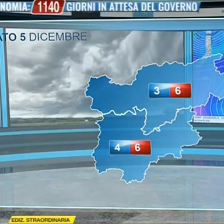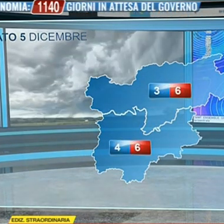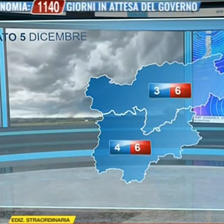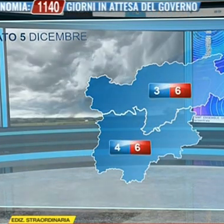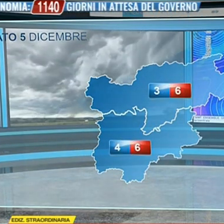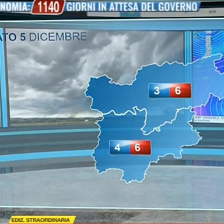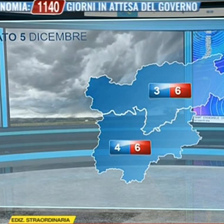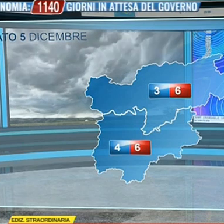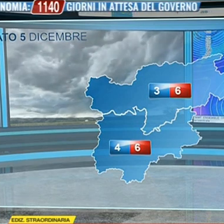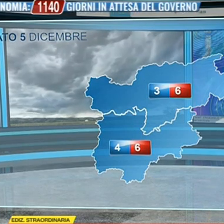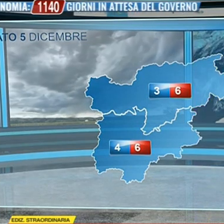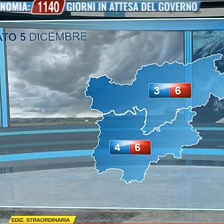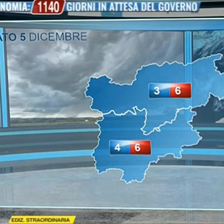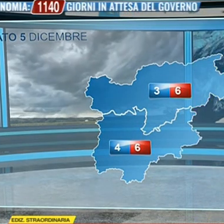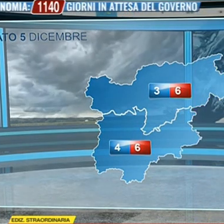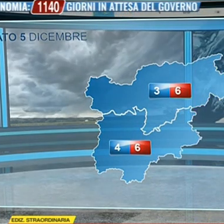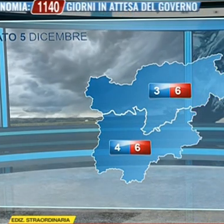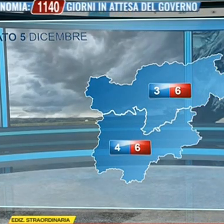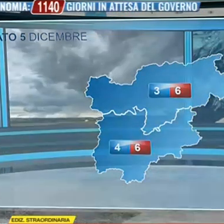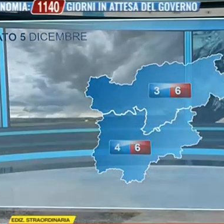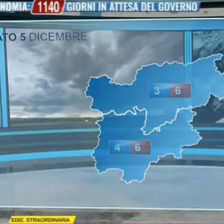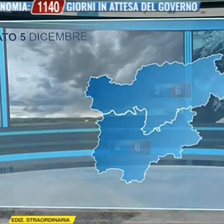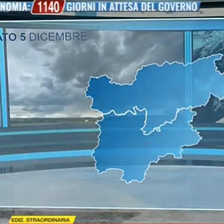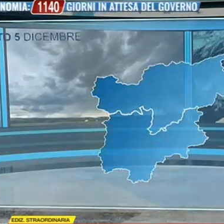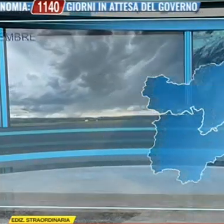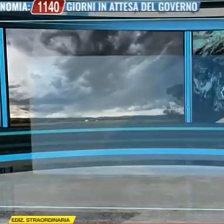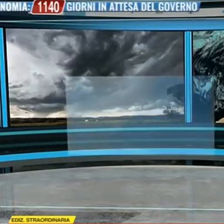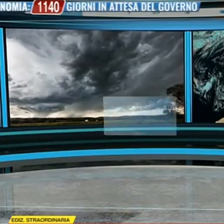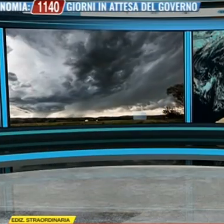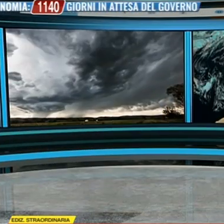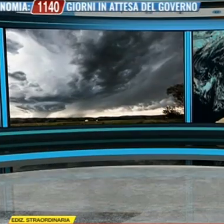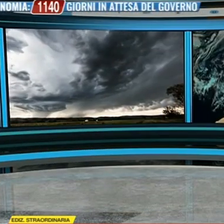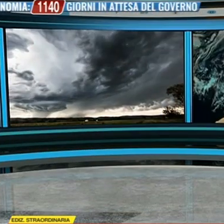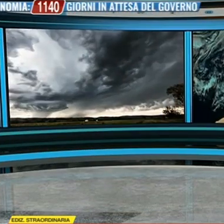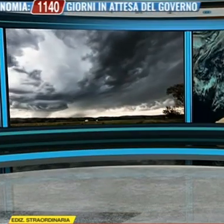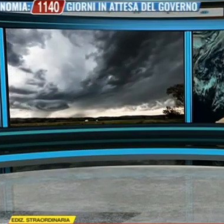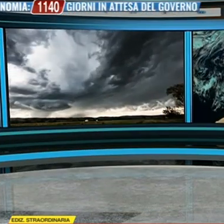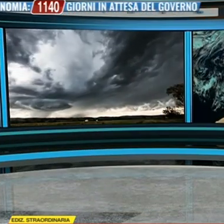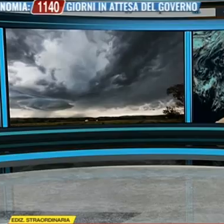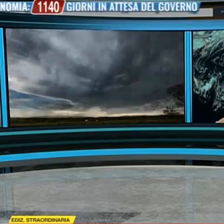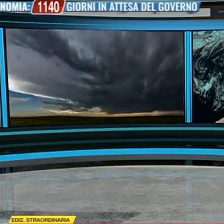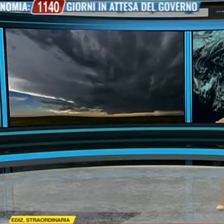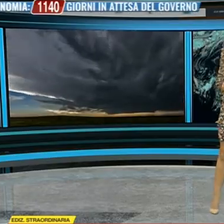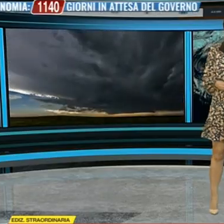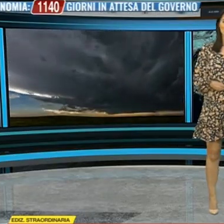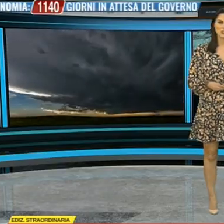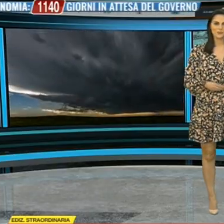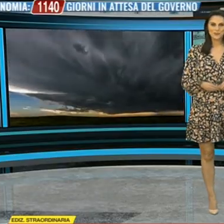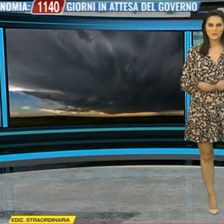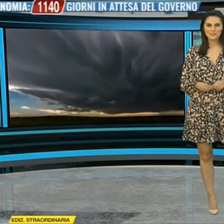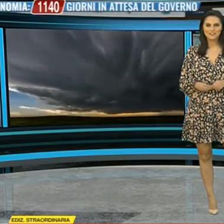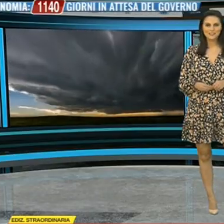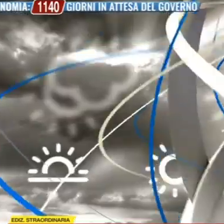gradi, massime sui 6 gradi all'incirca. Dal meteo di Antena 3 per ora è tutto, grazie per l'attenzione e